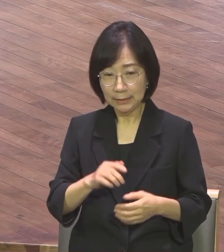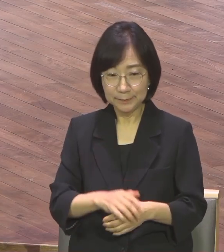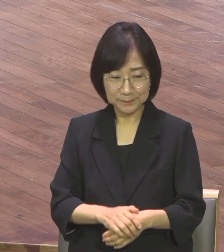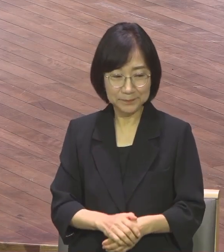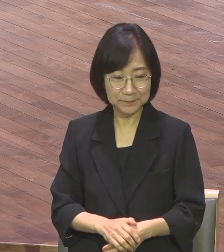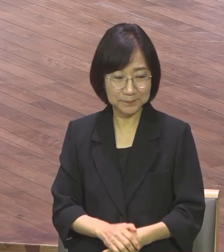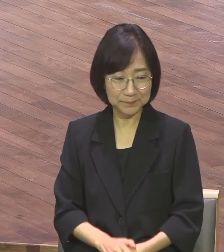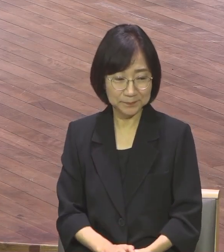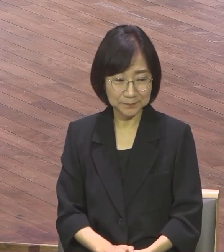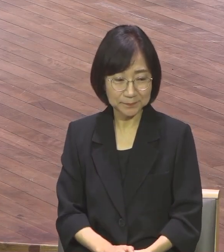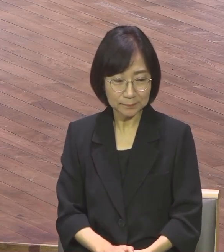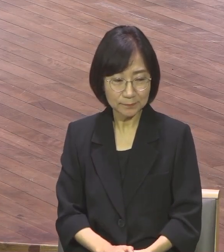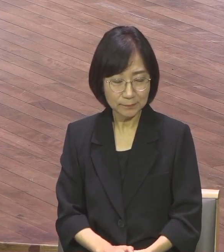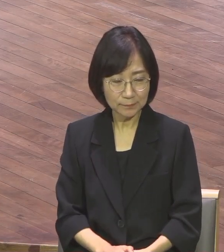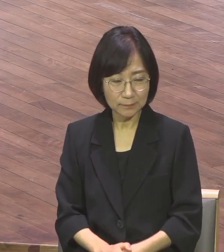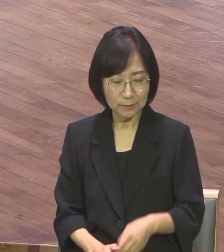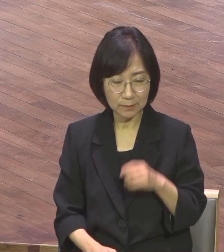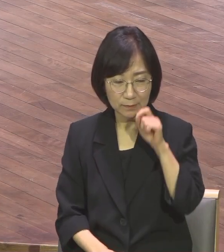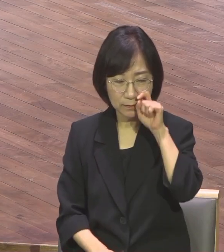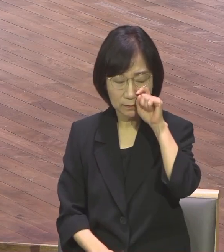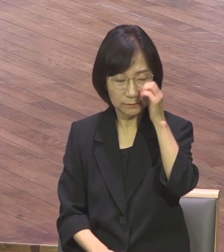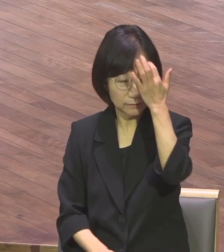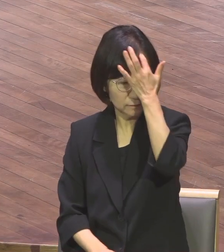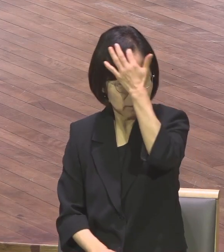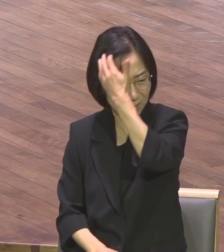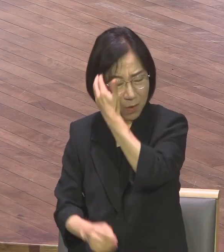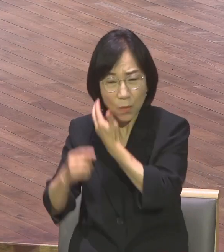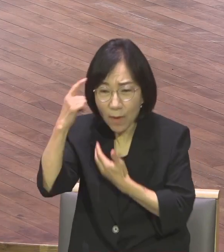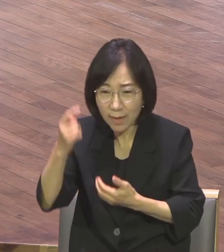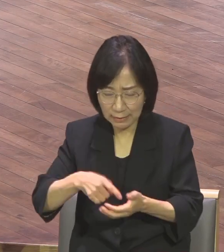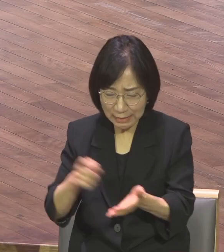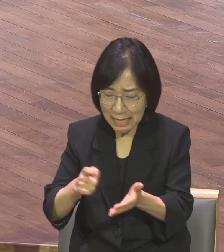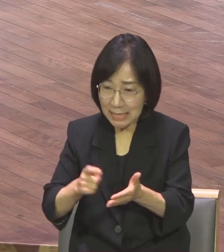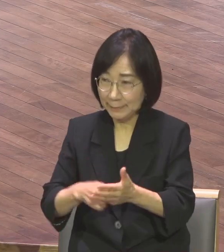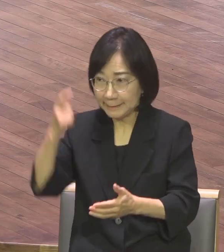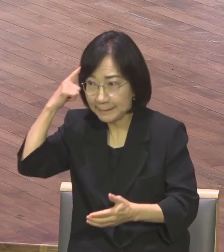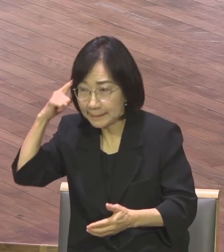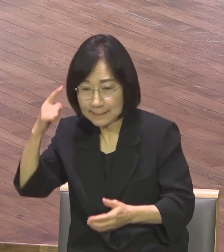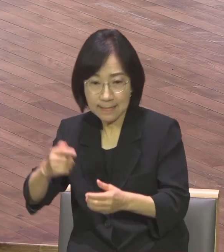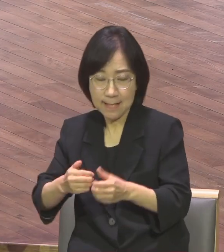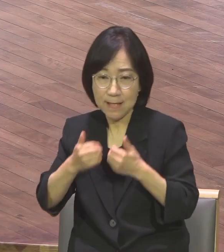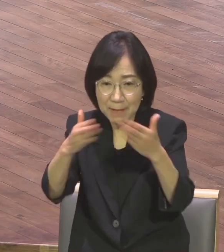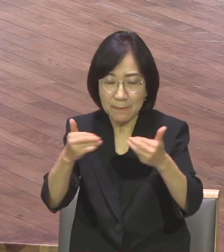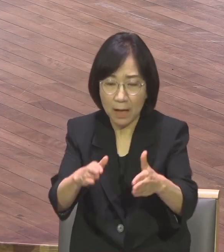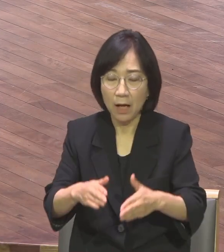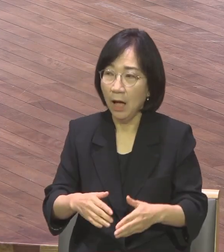자기 생각대로 판단하다가 오해하기도 하고 상처받기도 하고 그러지요.